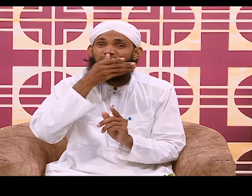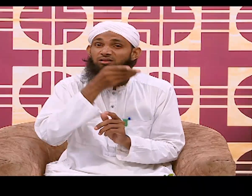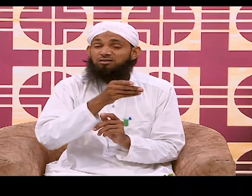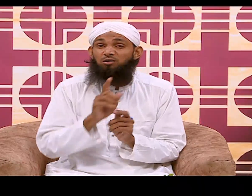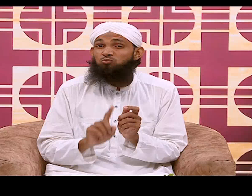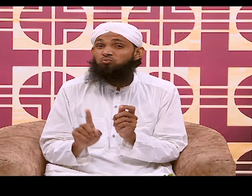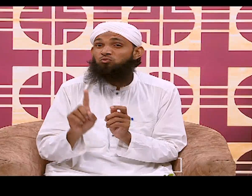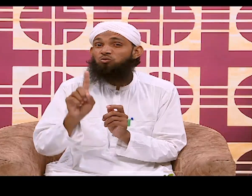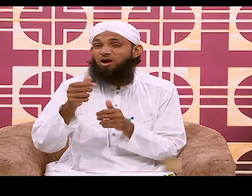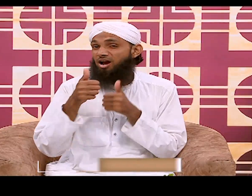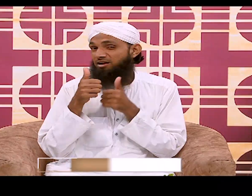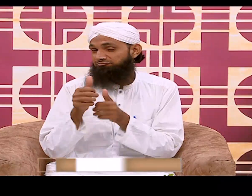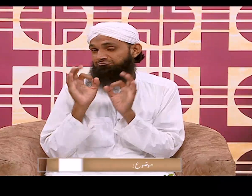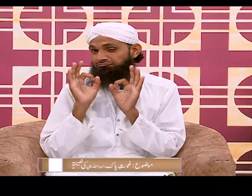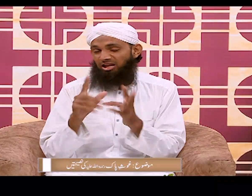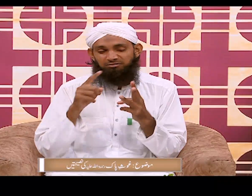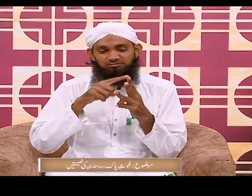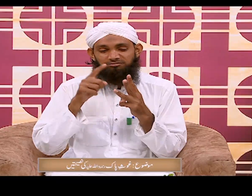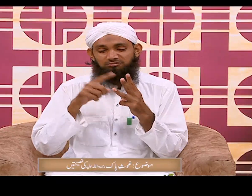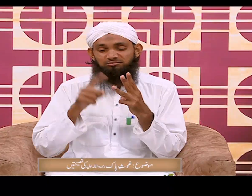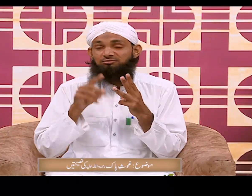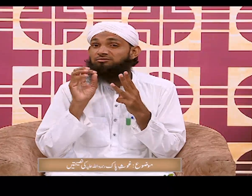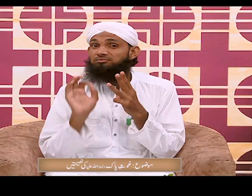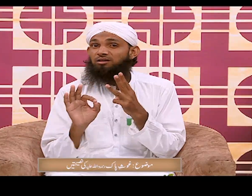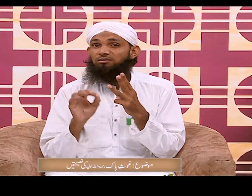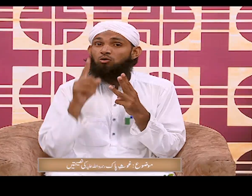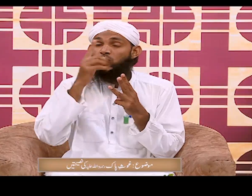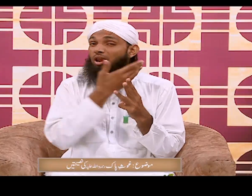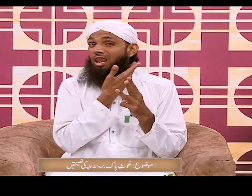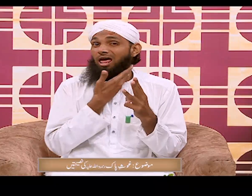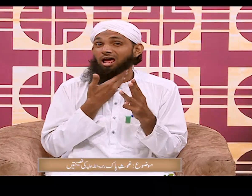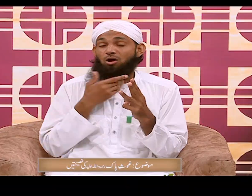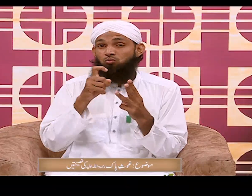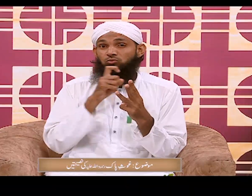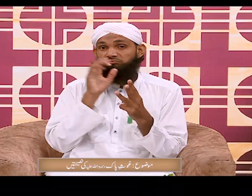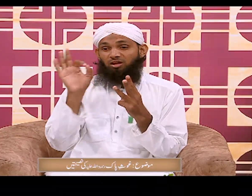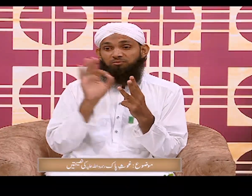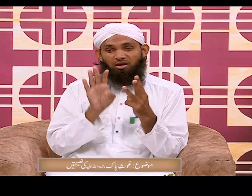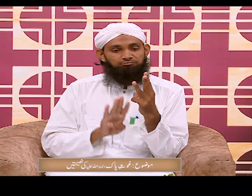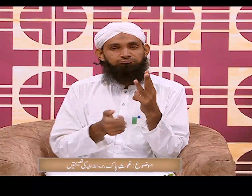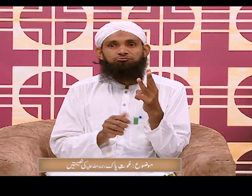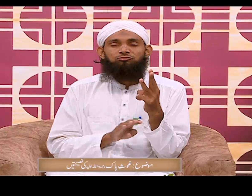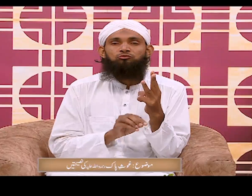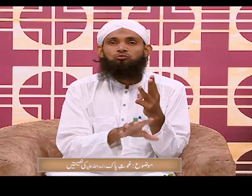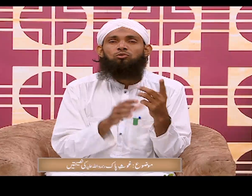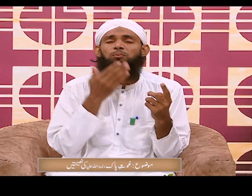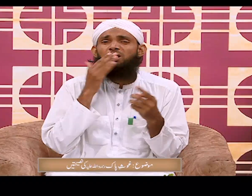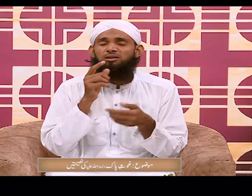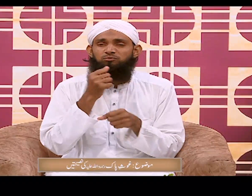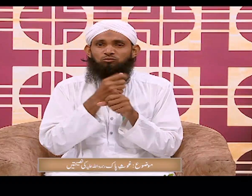کی زندگی مبارک کی ان تینوں مرحلوں کی ابتدا غیبی اشاروں اور بشارتوں سے ہوئی۔ چنانچہ جس رات